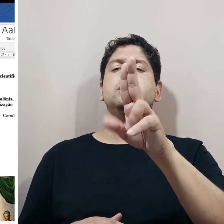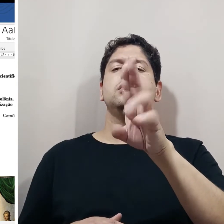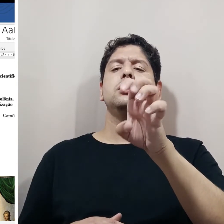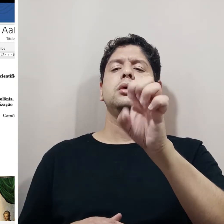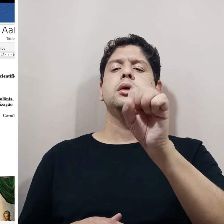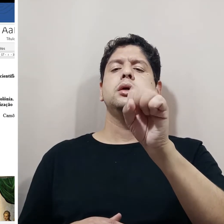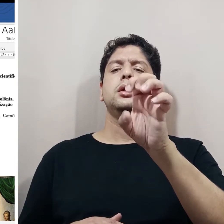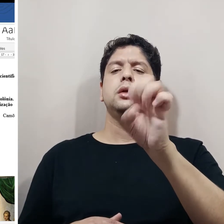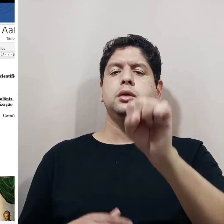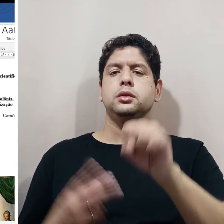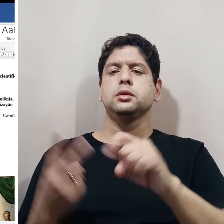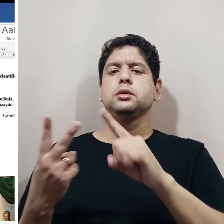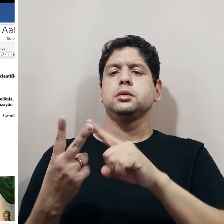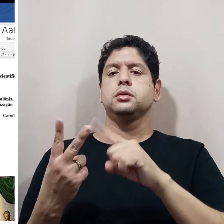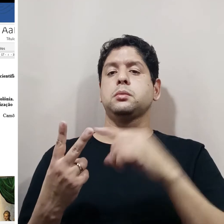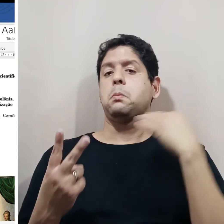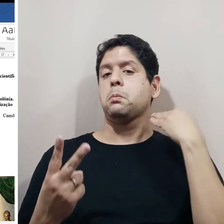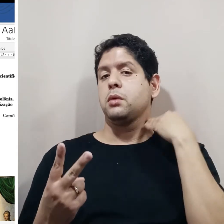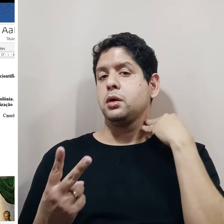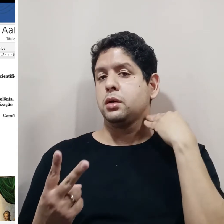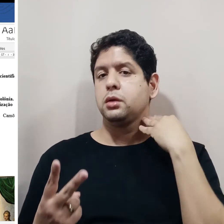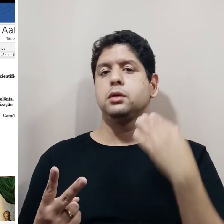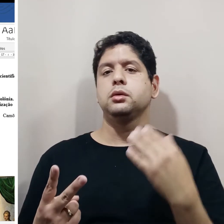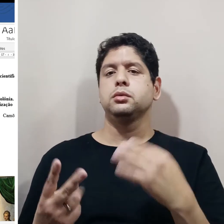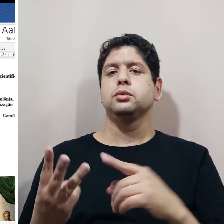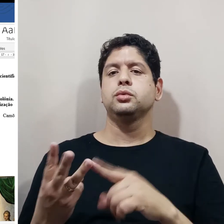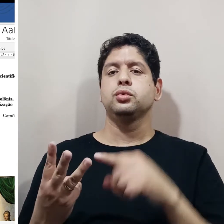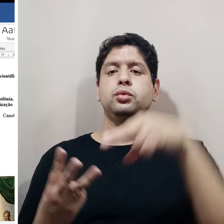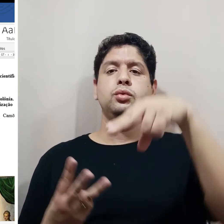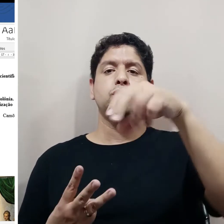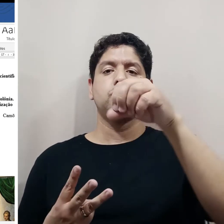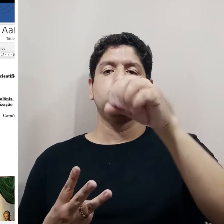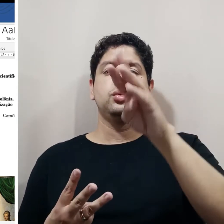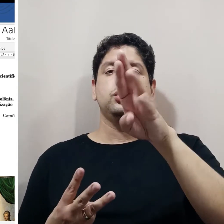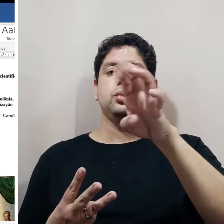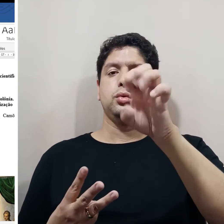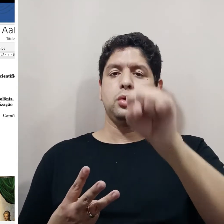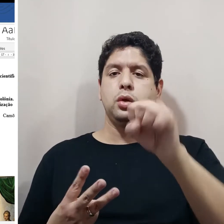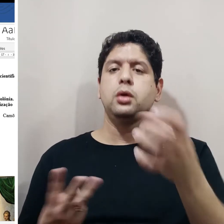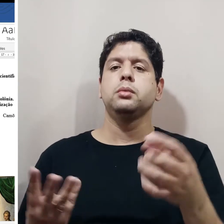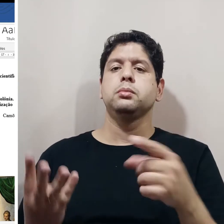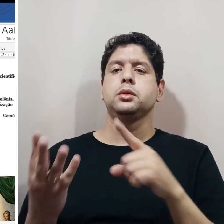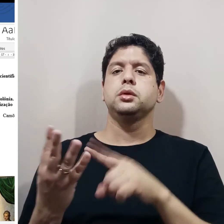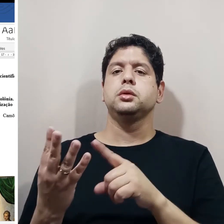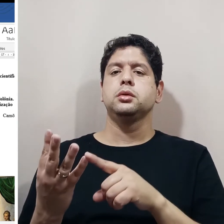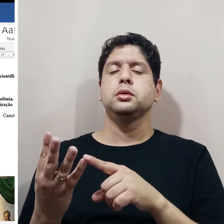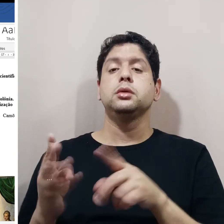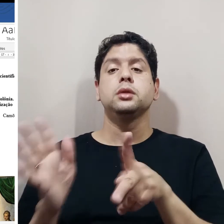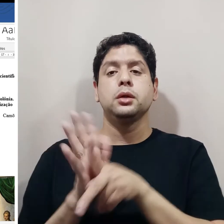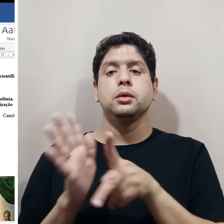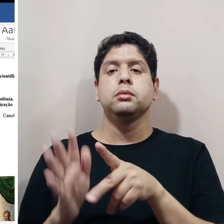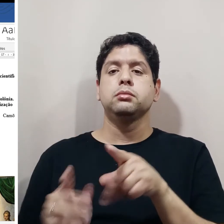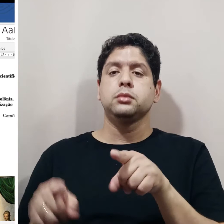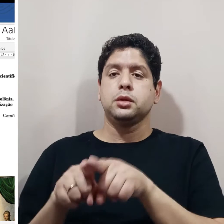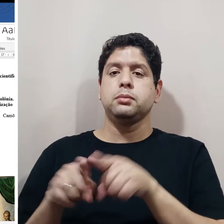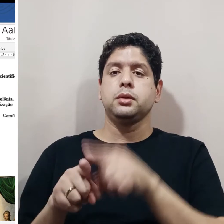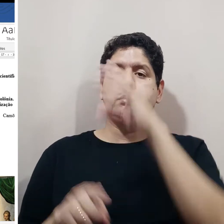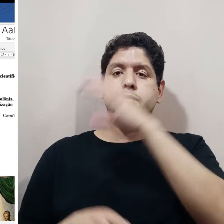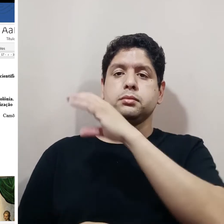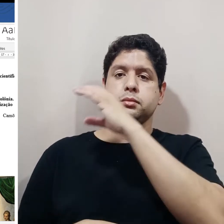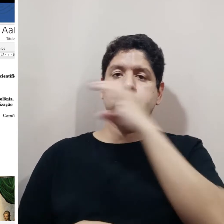ricos, né? Como, por exemplo, os burgueses, né? Comerciantes, banqueiros, né? Mas